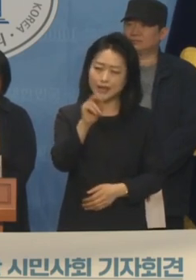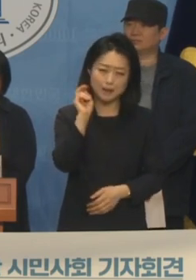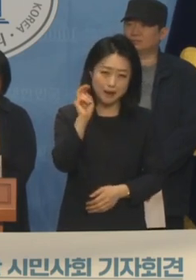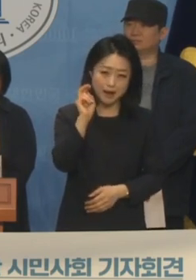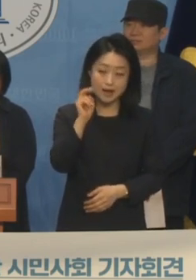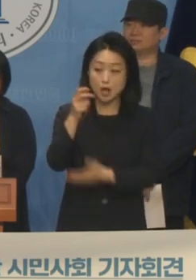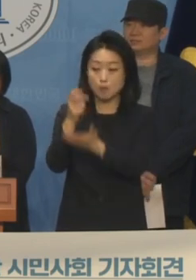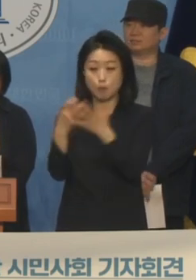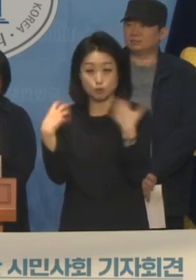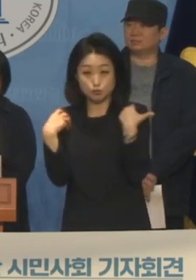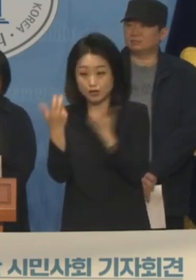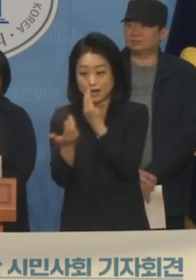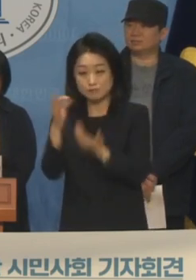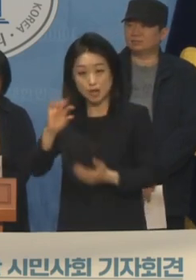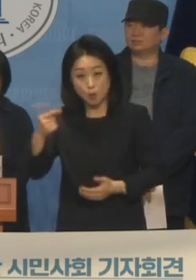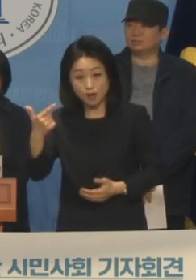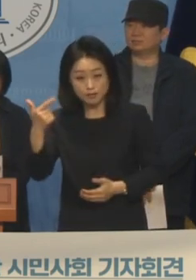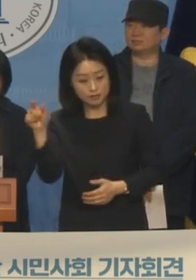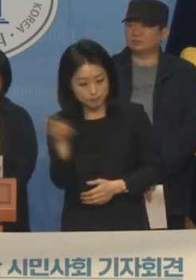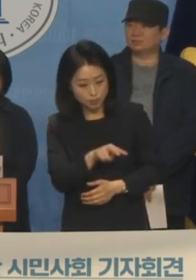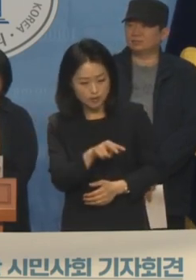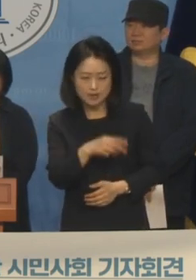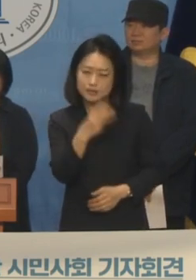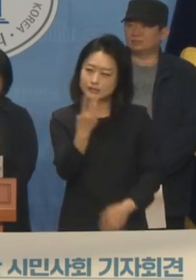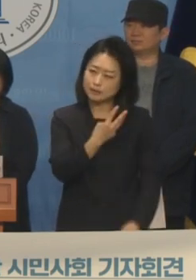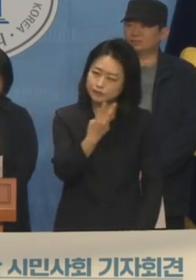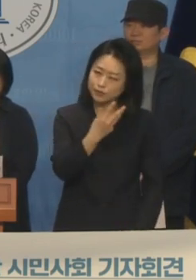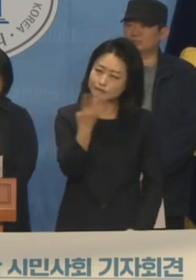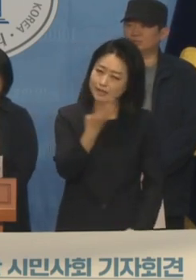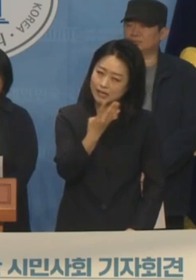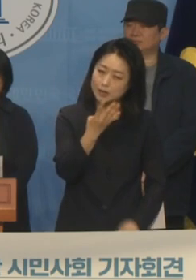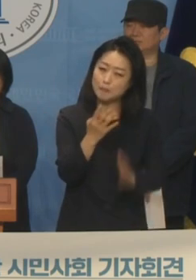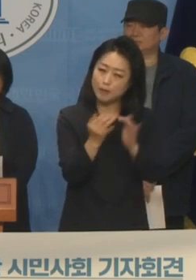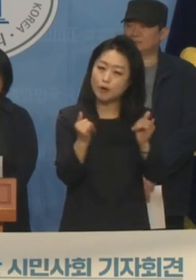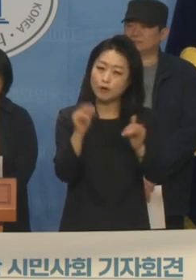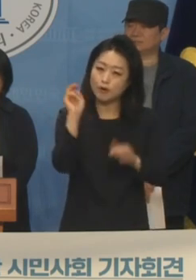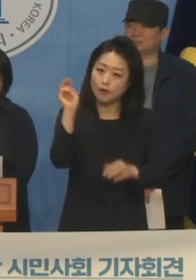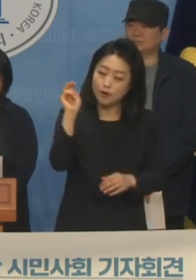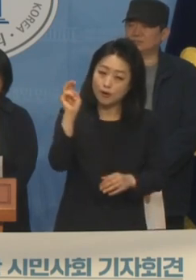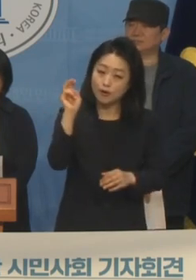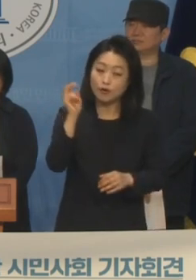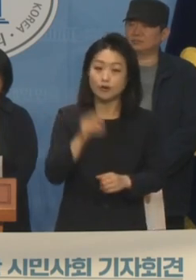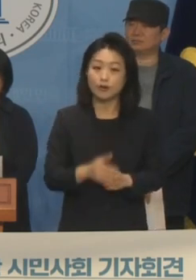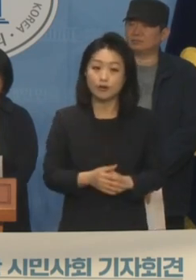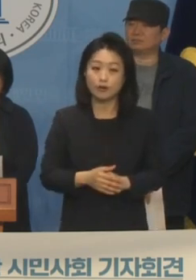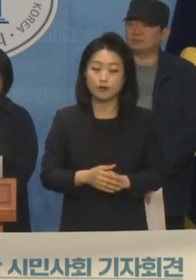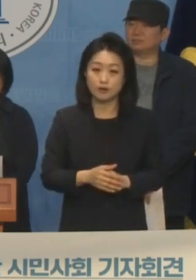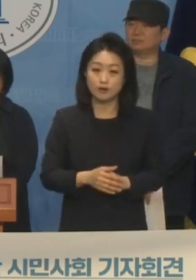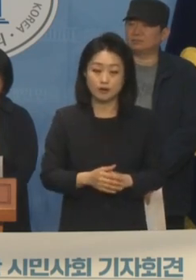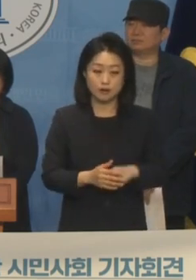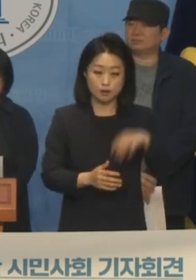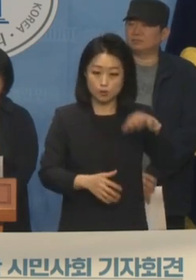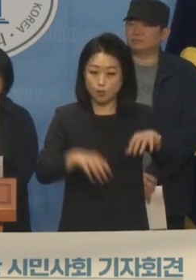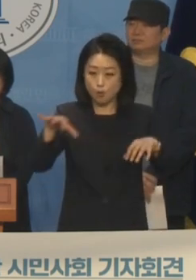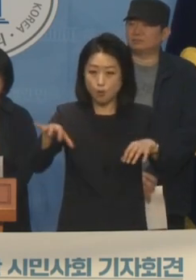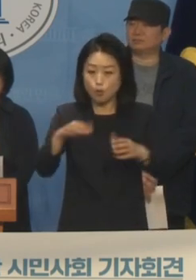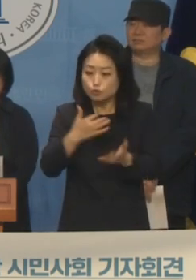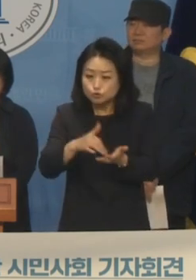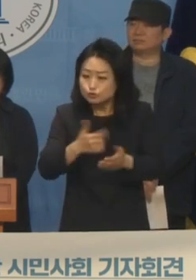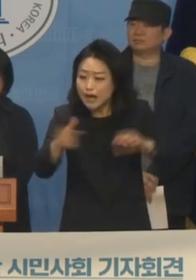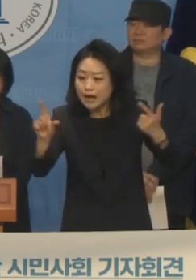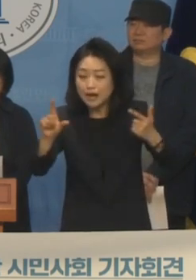있었지만 법무부나 감사원은 3, 4천 명 정도로 추정하고 있습니다. 이렇게 기간마다 차이가 나는 것은